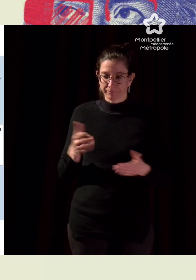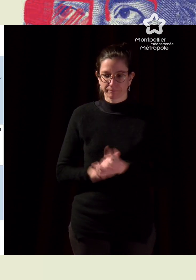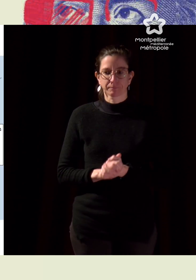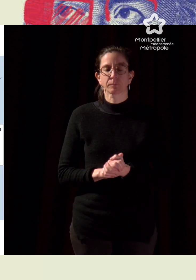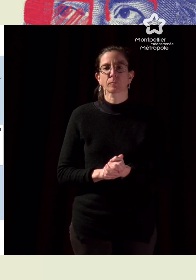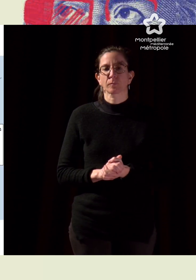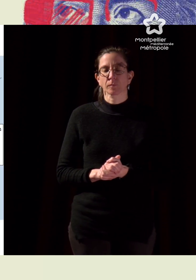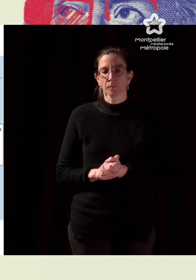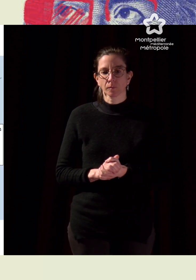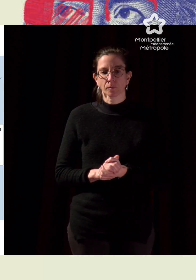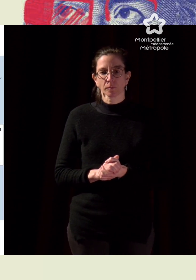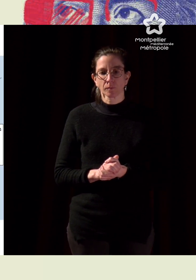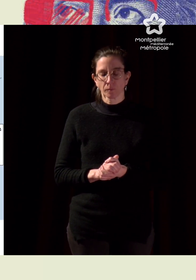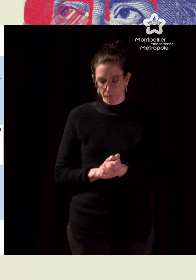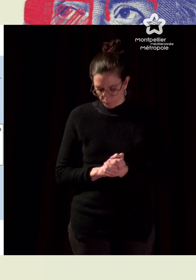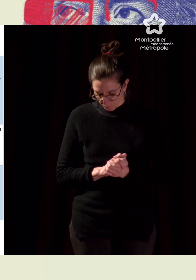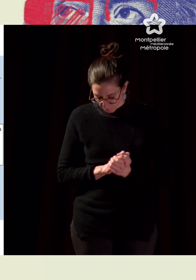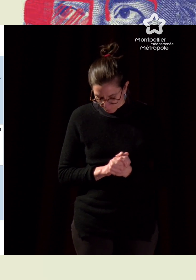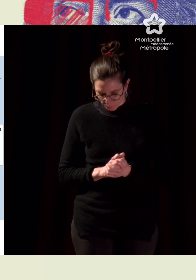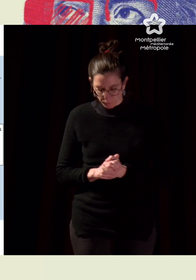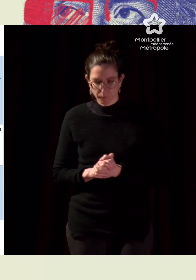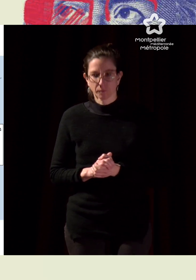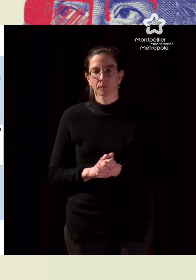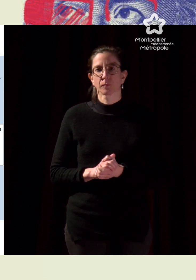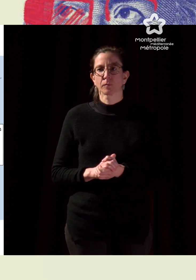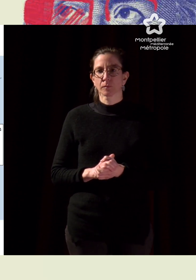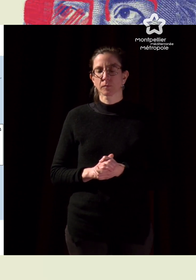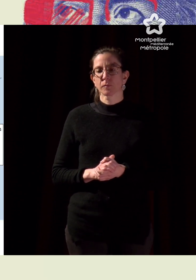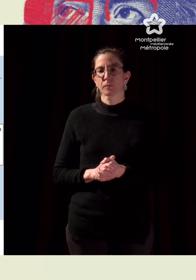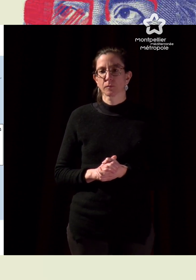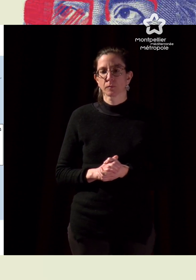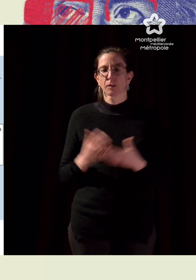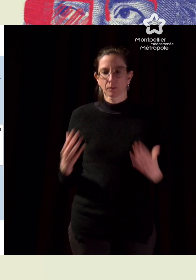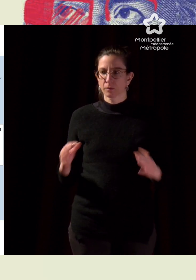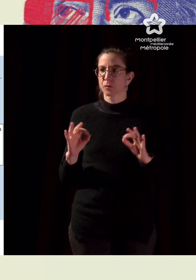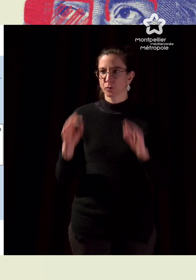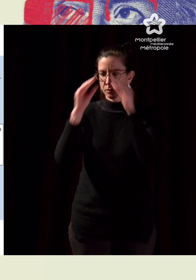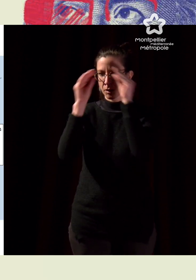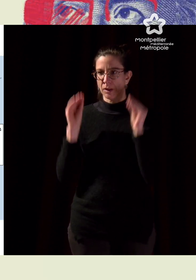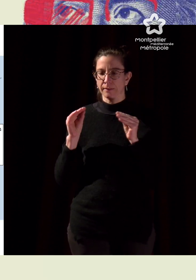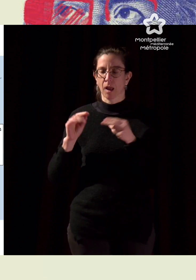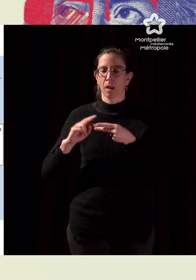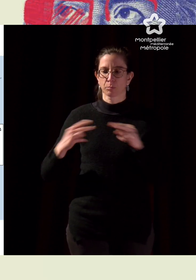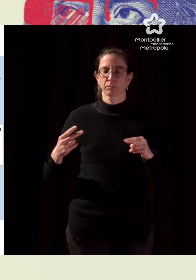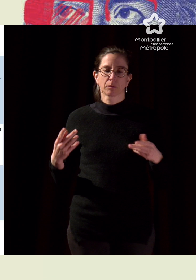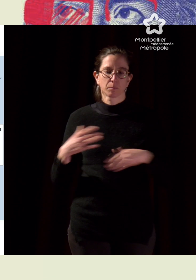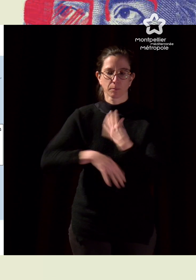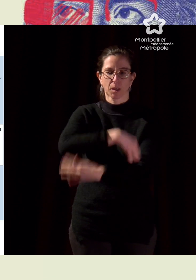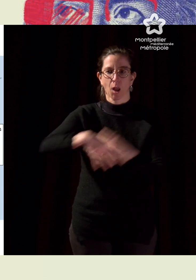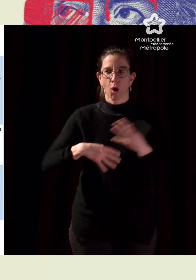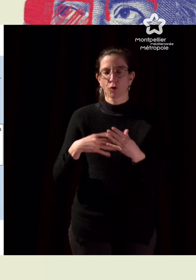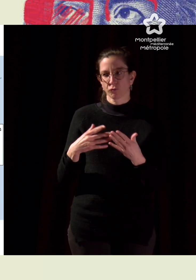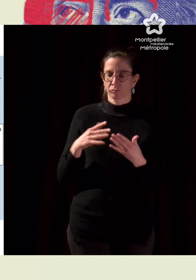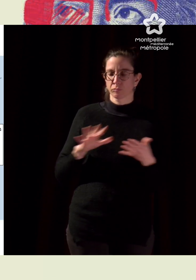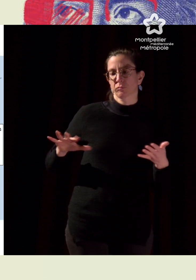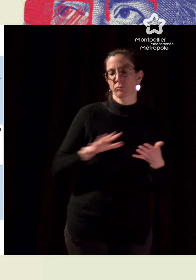Alors, donc vous voyez, le mélange avec Néandertal, il a eu lieu essentiellement au Moyen-Orient, hein, et c'est pour